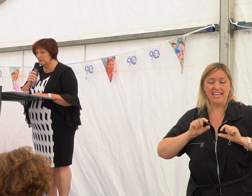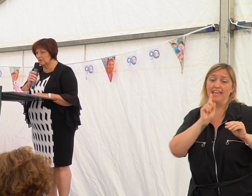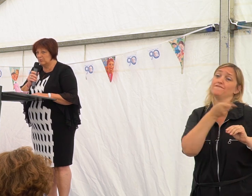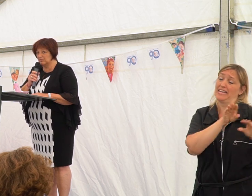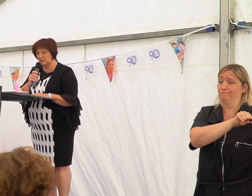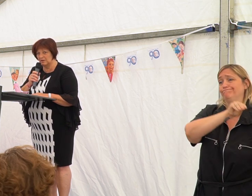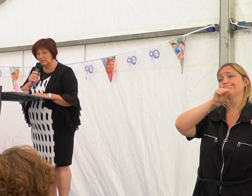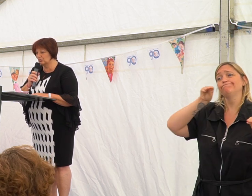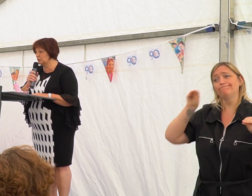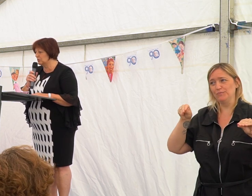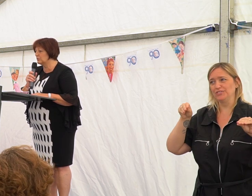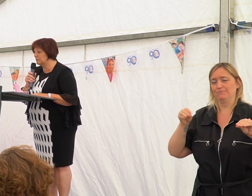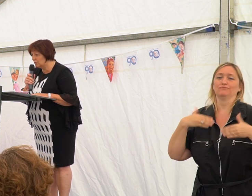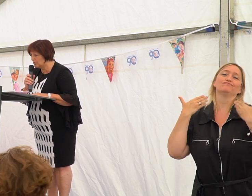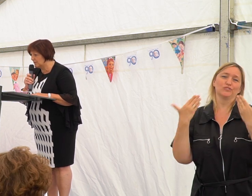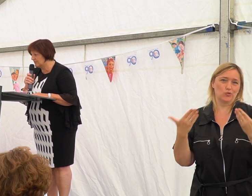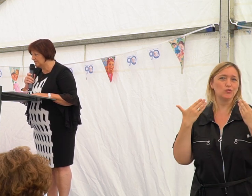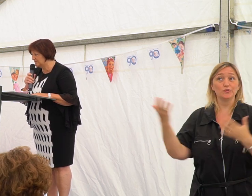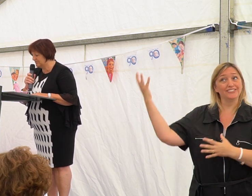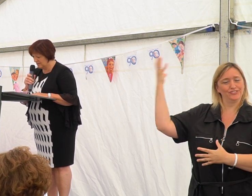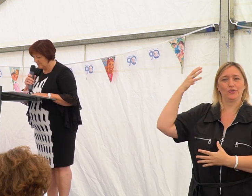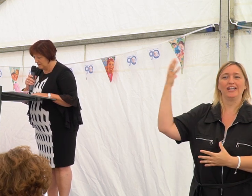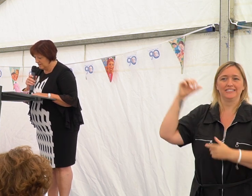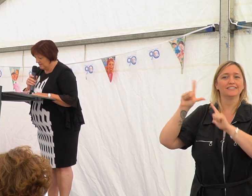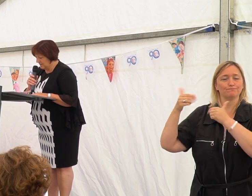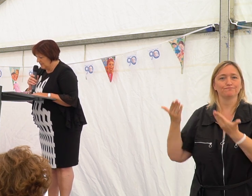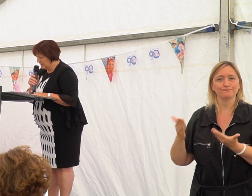reporter. Et bien voilà, aujourd'hui nous avons le soleil.